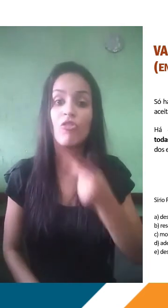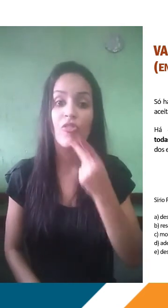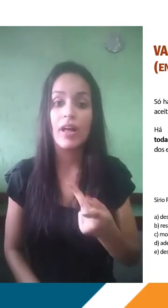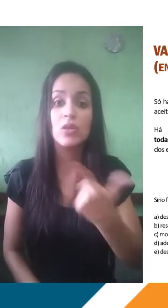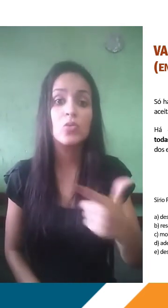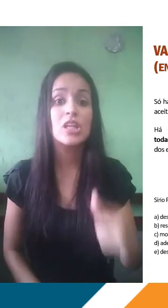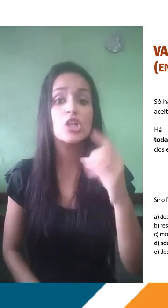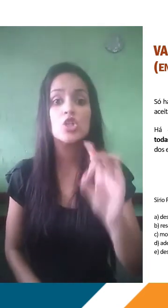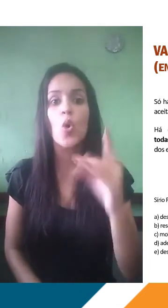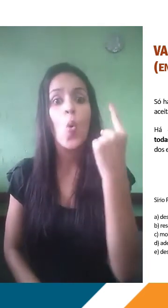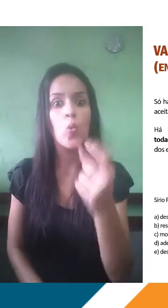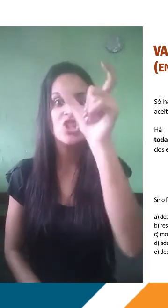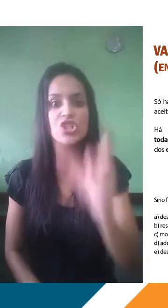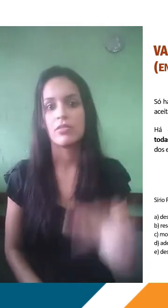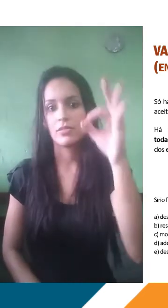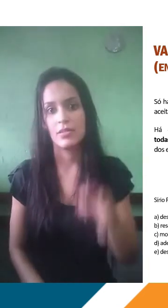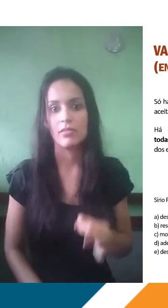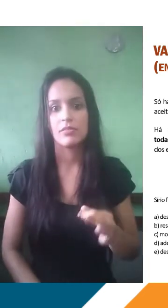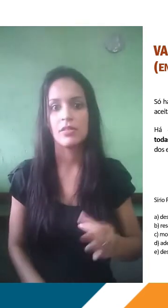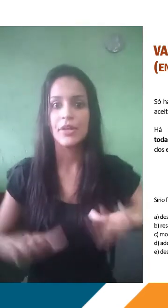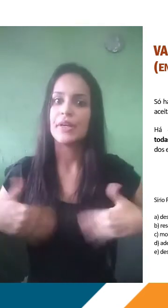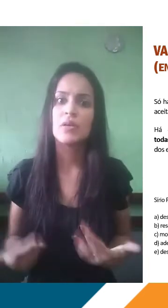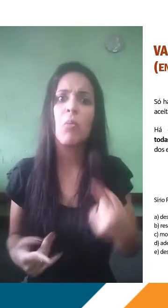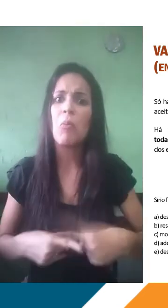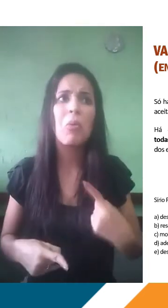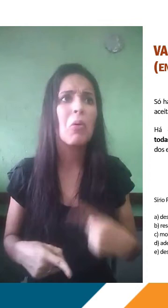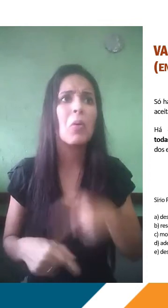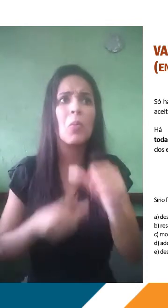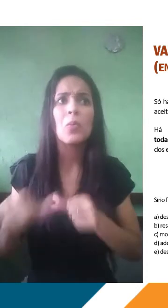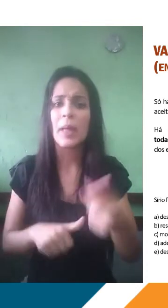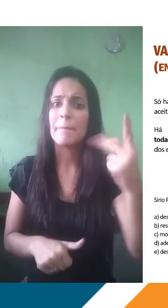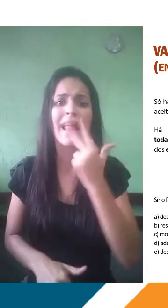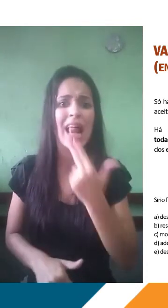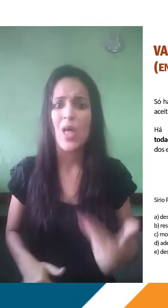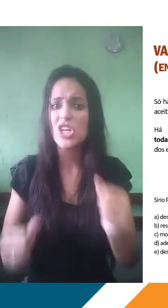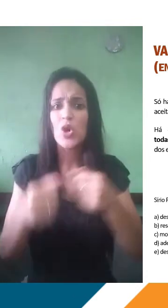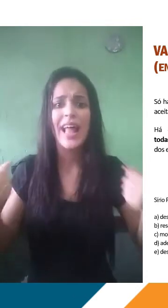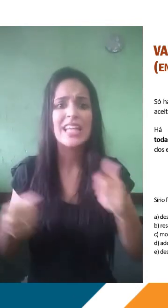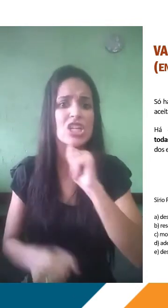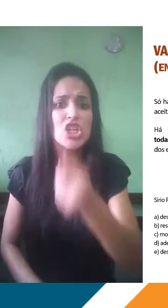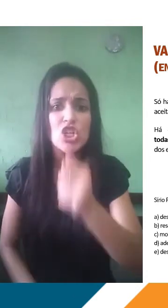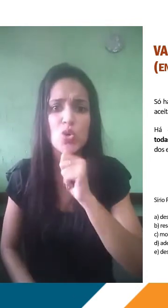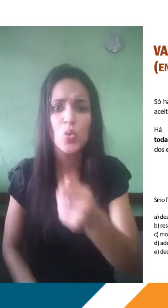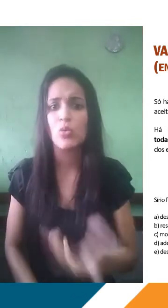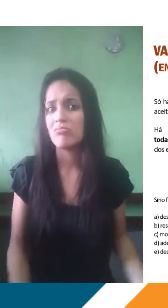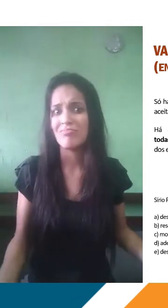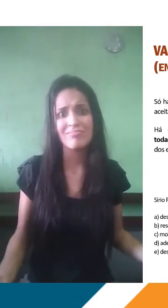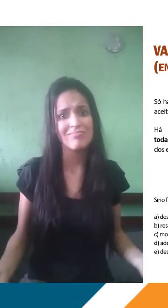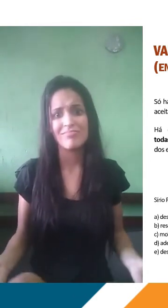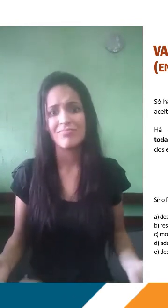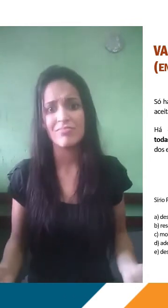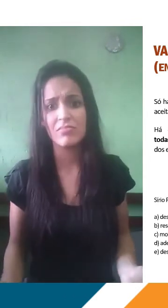português correto Portanto, não haveria razão para se moldar a norma padrão pelo discurso jornalístico Uma vez que cada